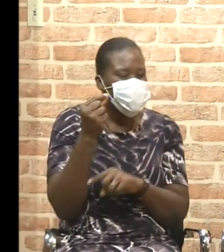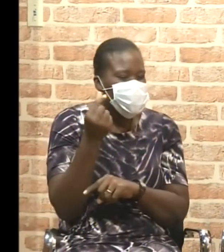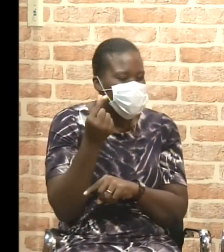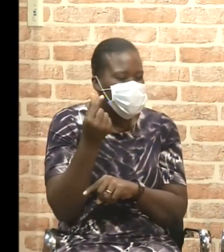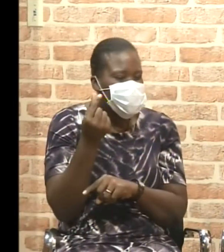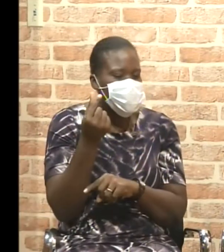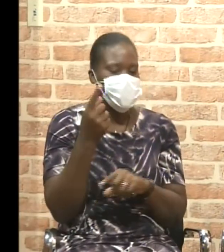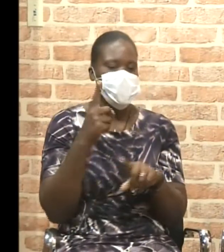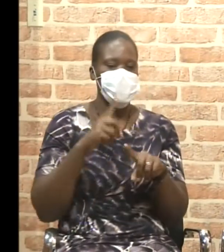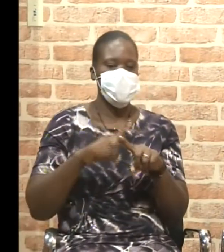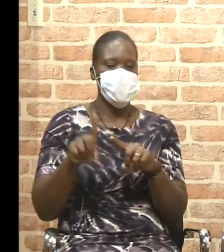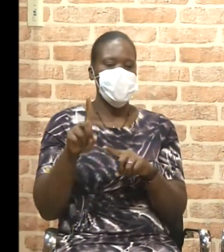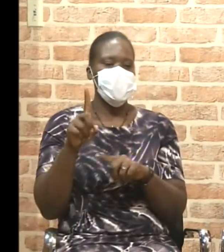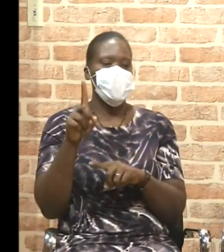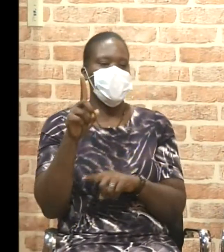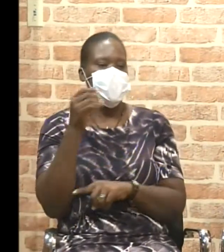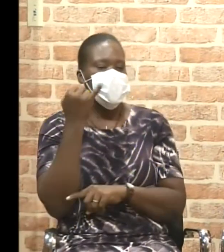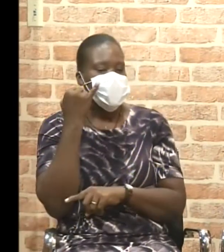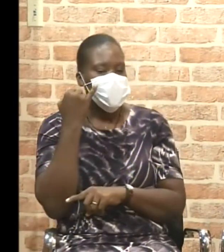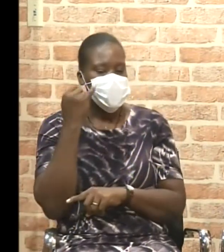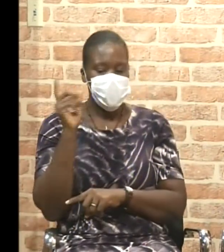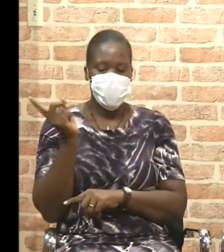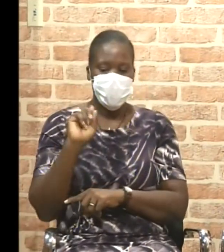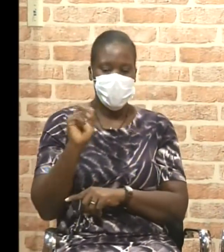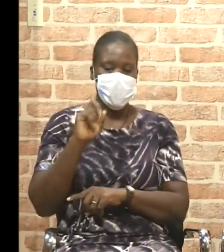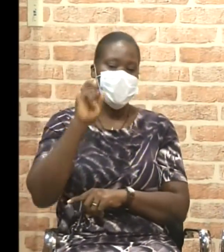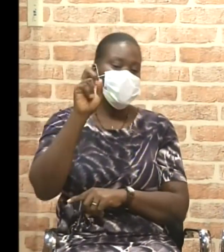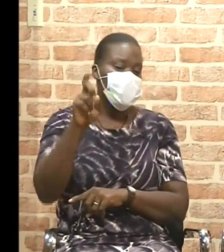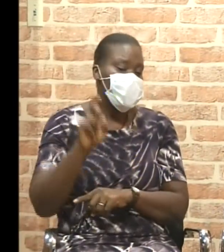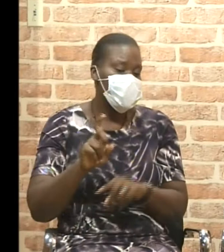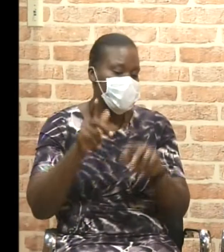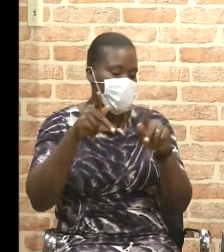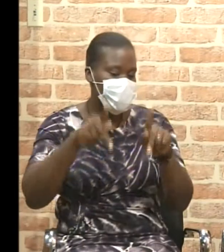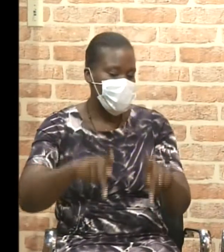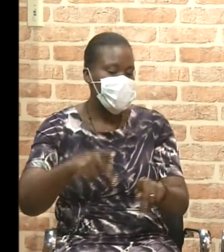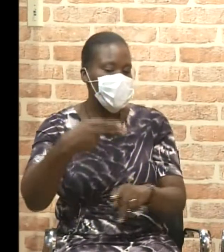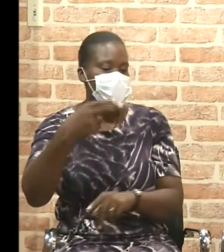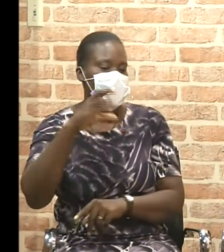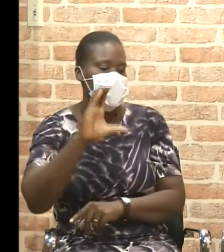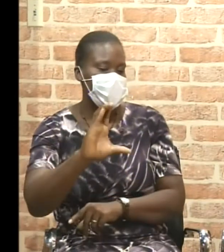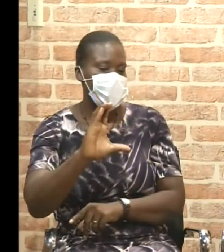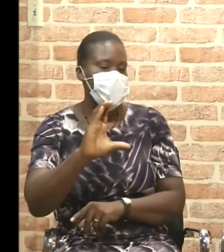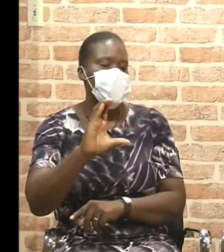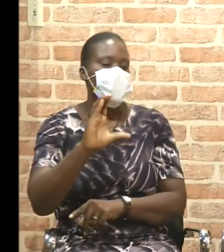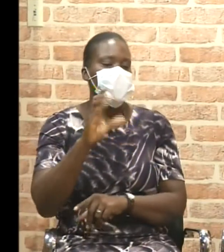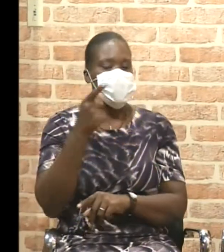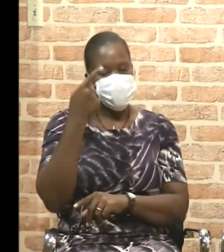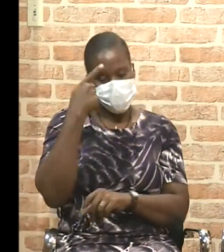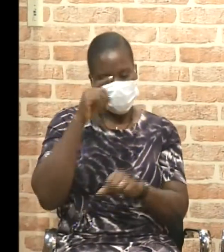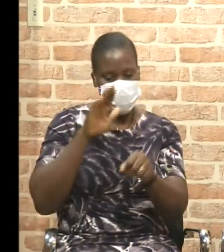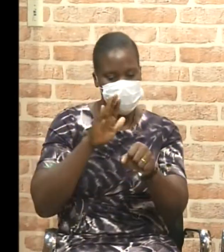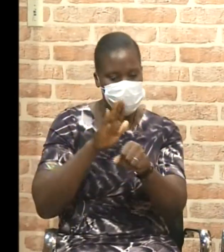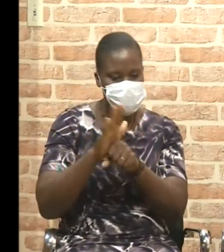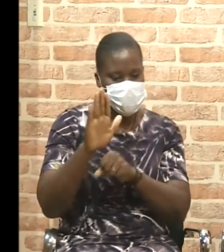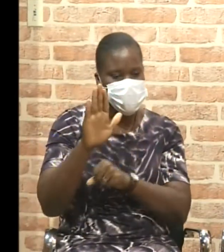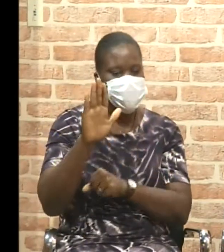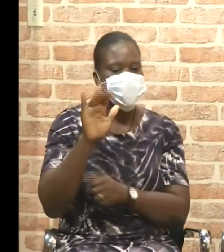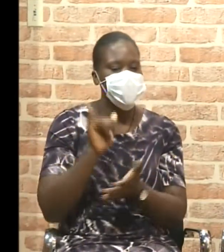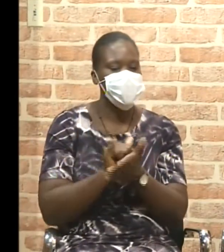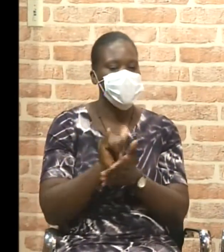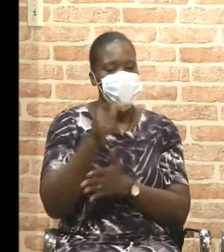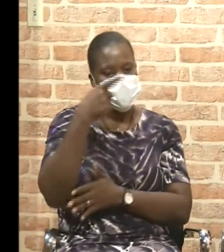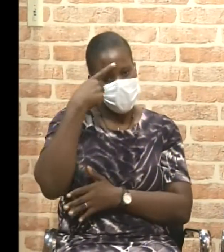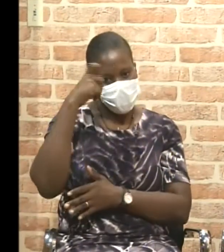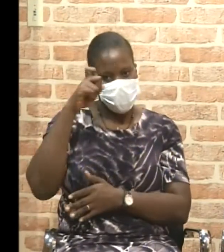gagnons de côté qui vide et que justement nous plus aller vers là pour nous capables combler ça parce que c'est nous-mêmes